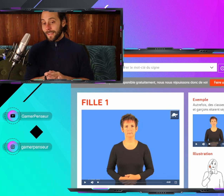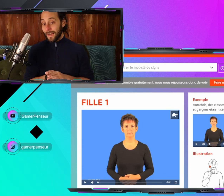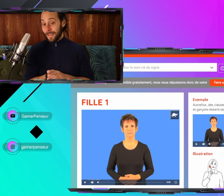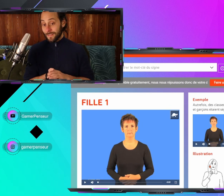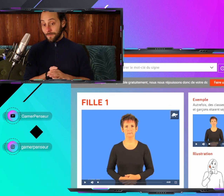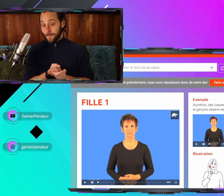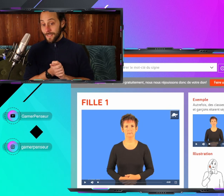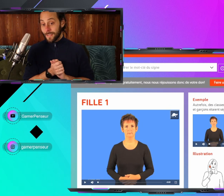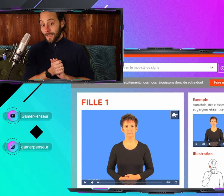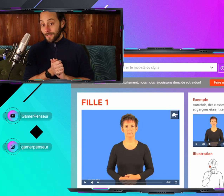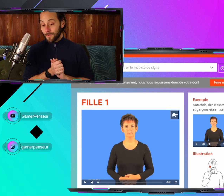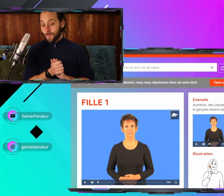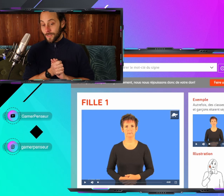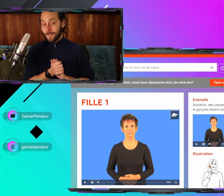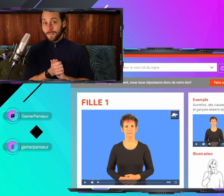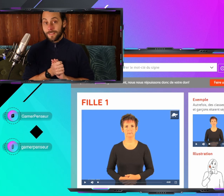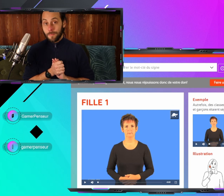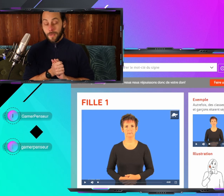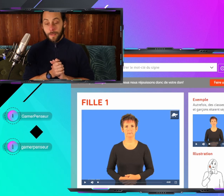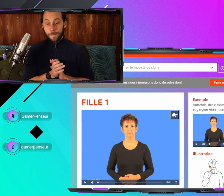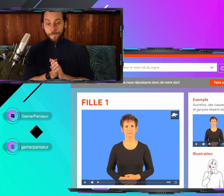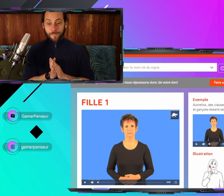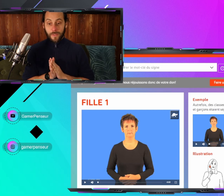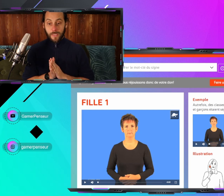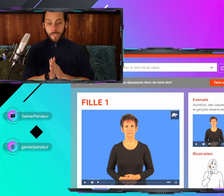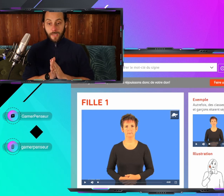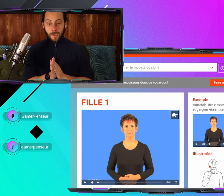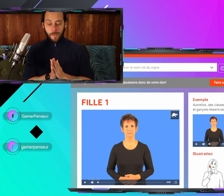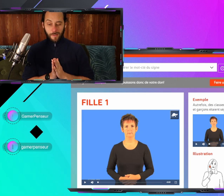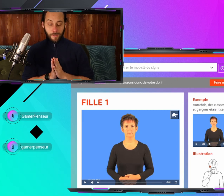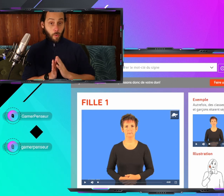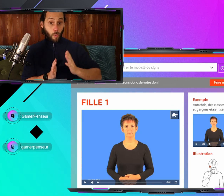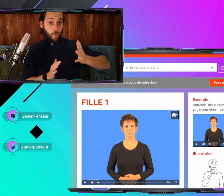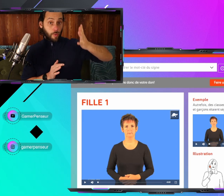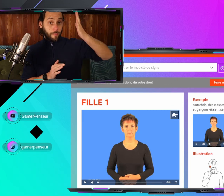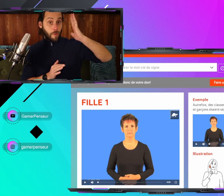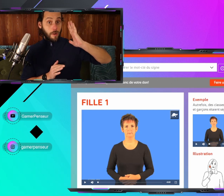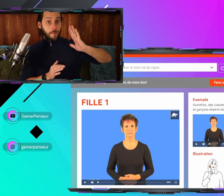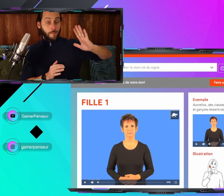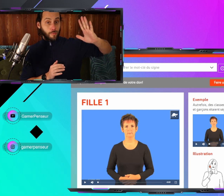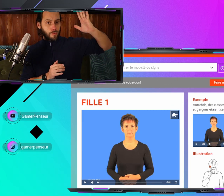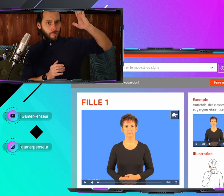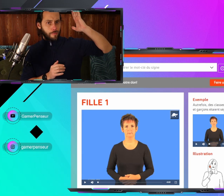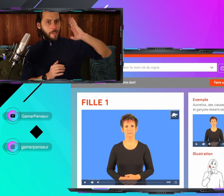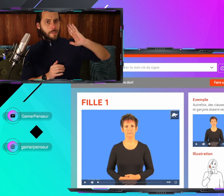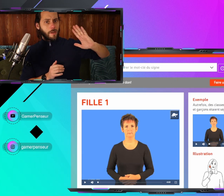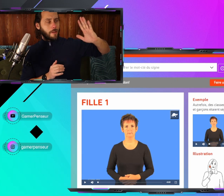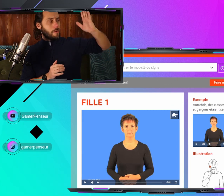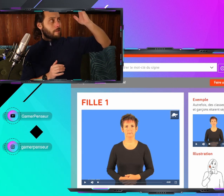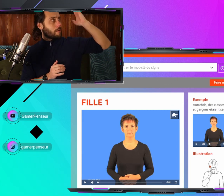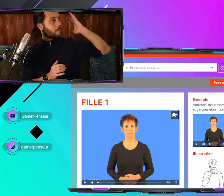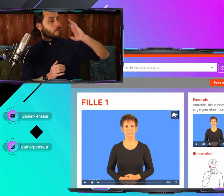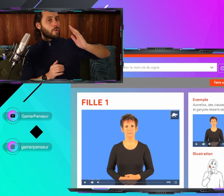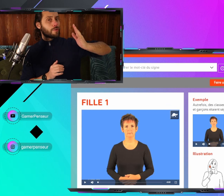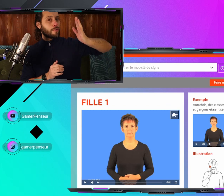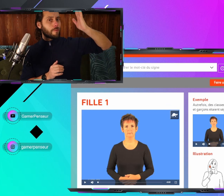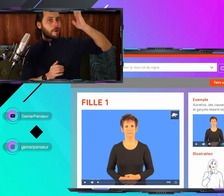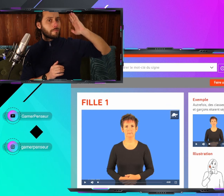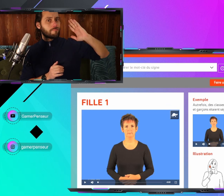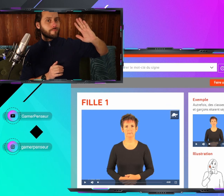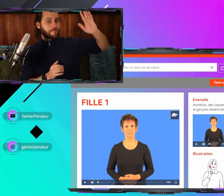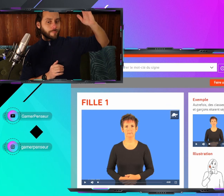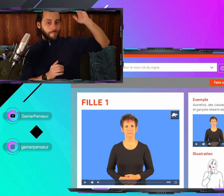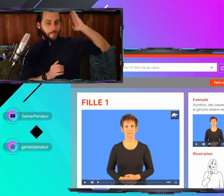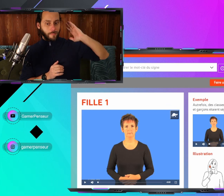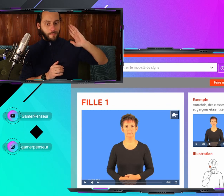Autrefois, des classes filles et garçons étaient séparées. Alors, autrefois, on s'en souvient de celle-là, non? Autrefois.